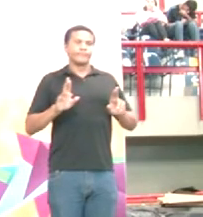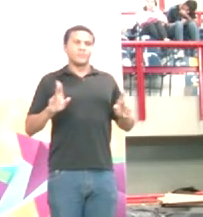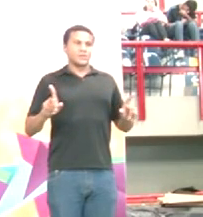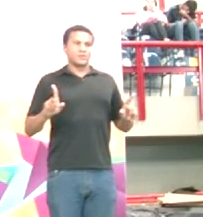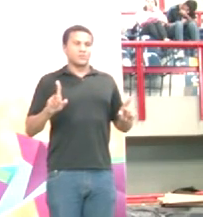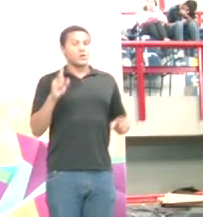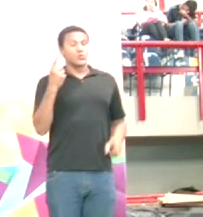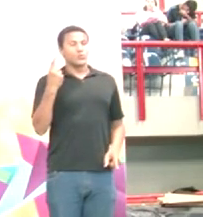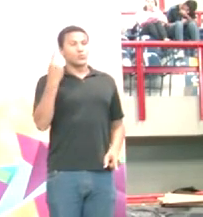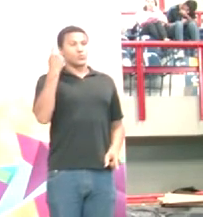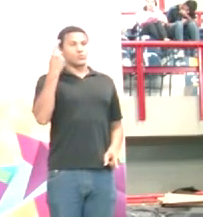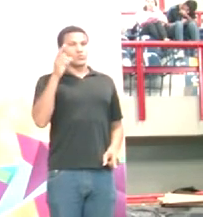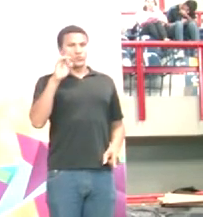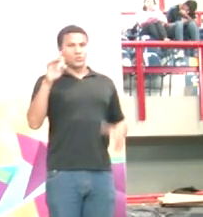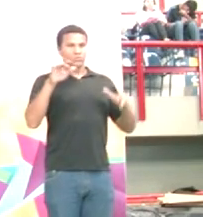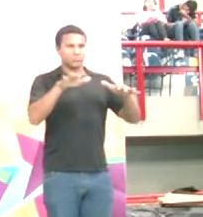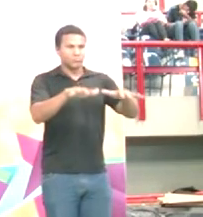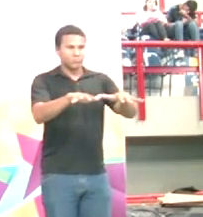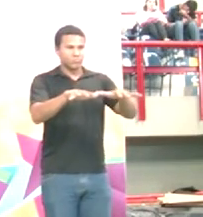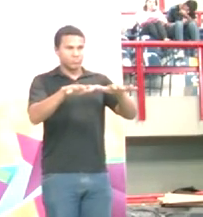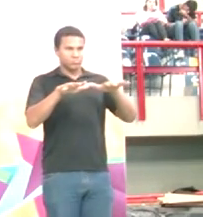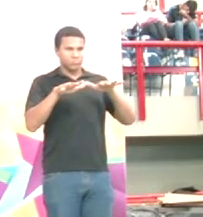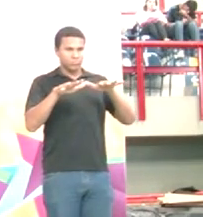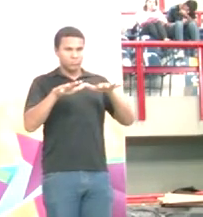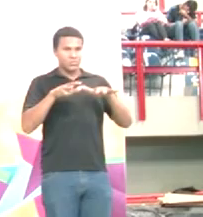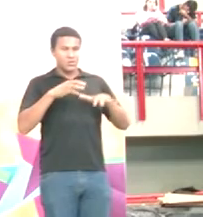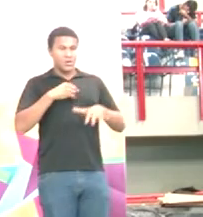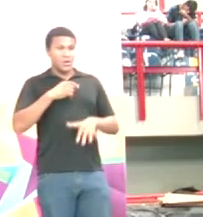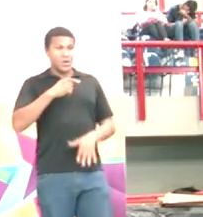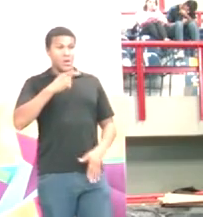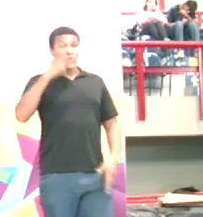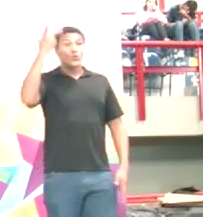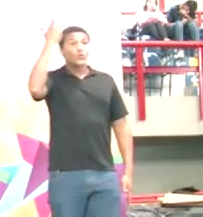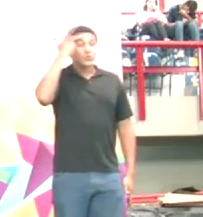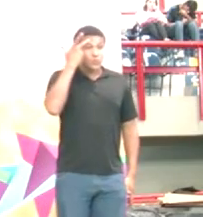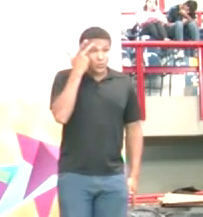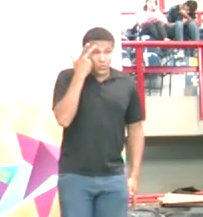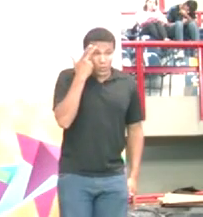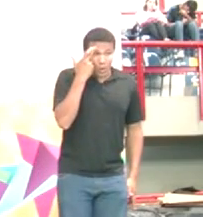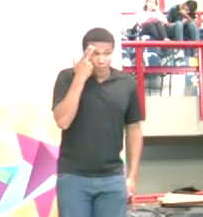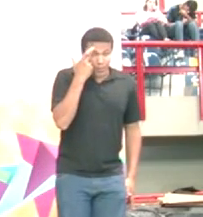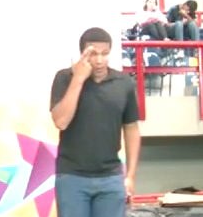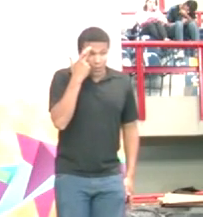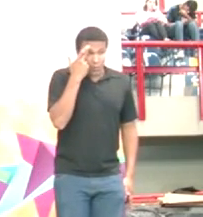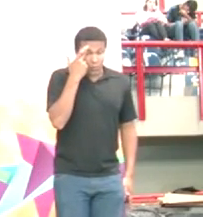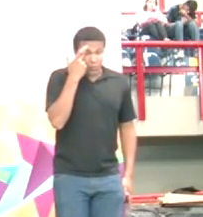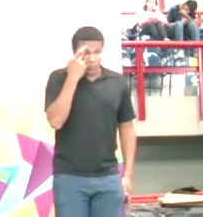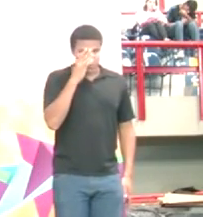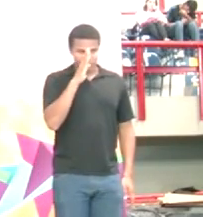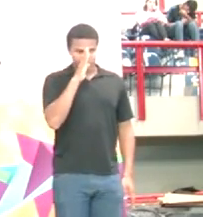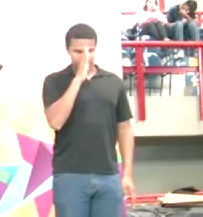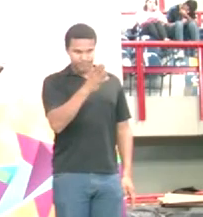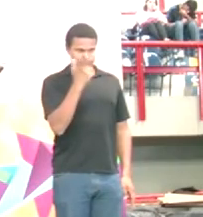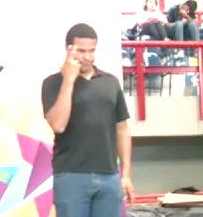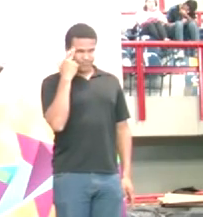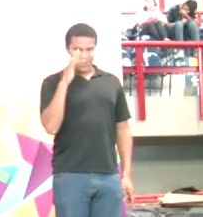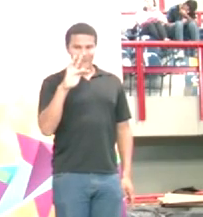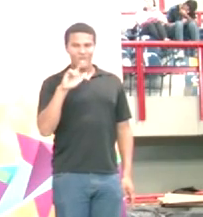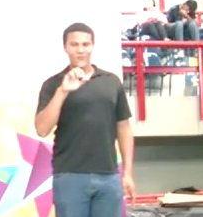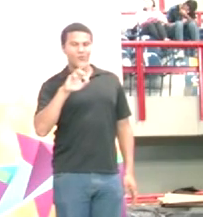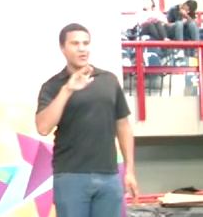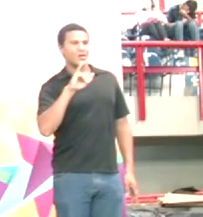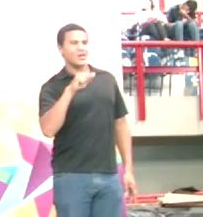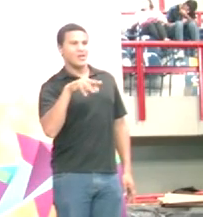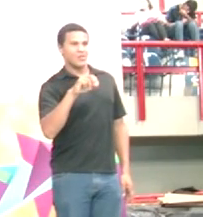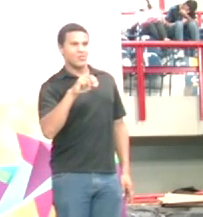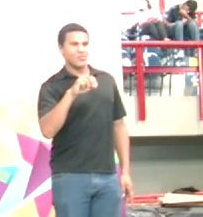deve convocar eleições quem foi eleito em eleição normal, disse ele. Ele quem? Floriano Peixoto.